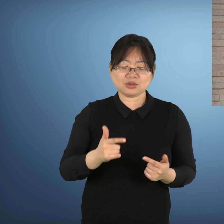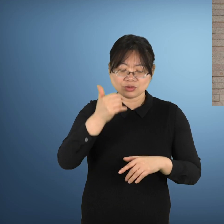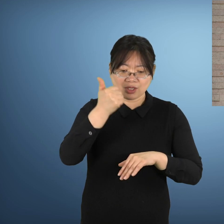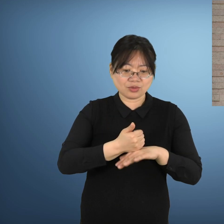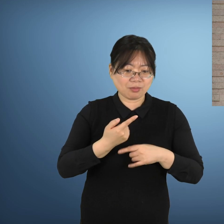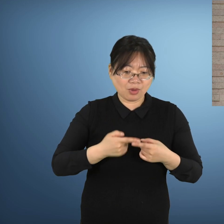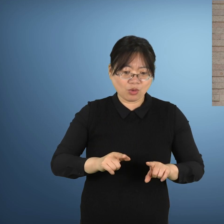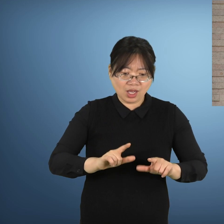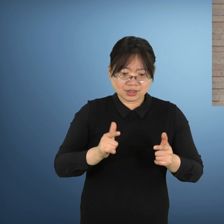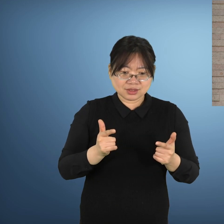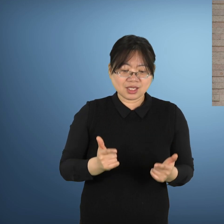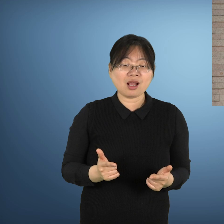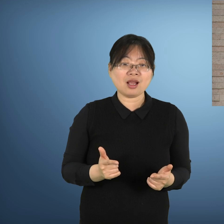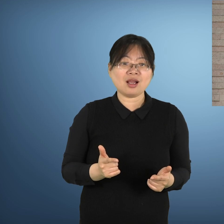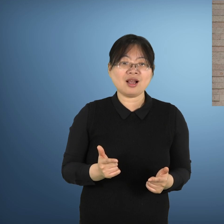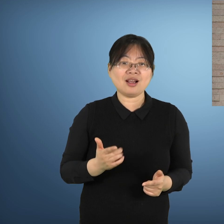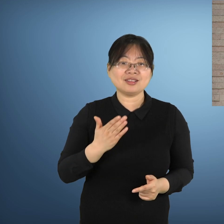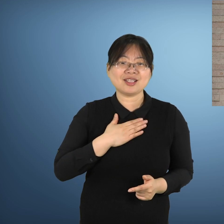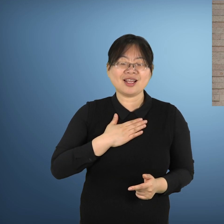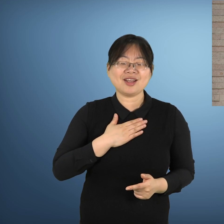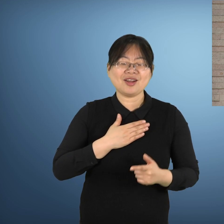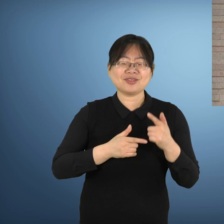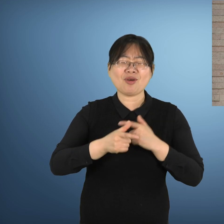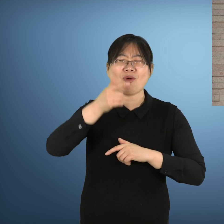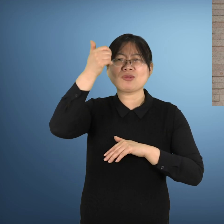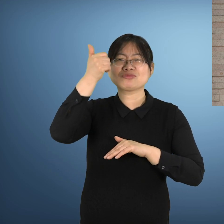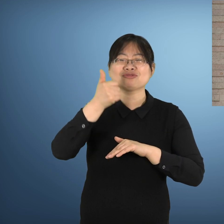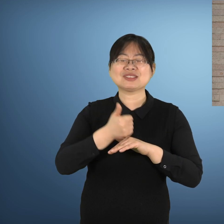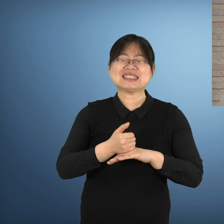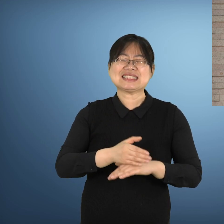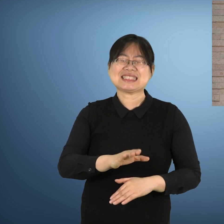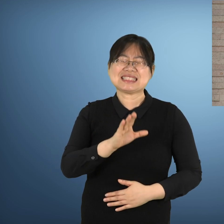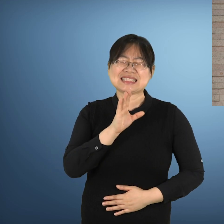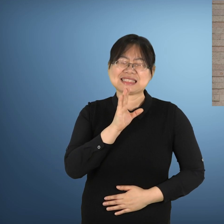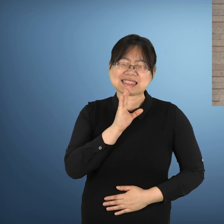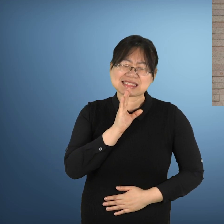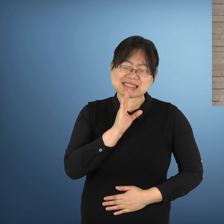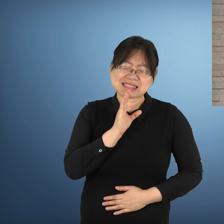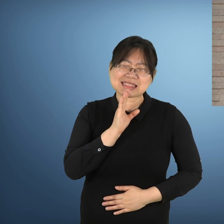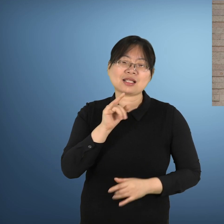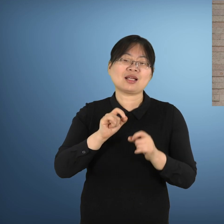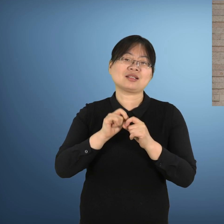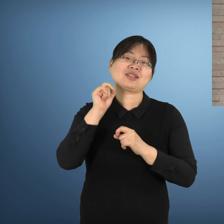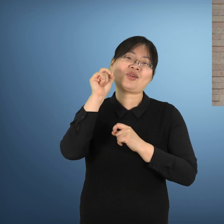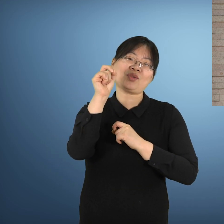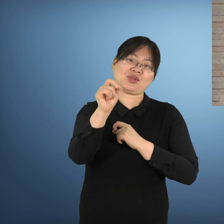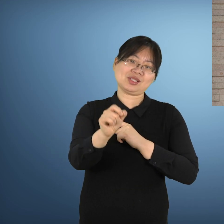아니다. 내게는 더 궁극적이고 더 진정하고 더 영원한